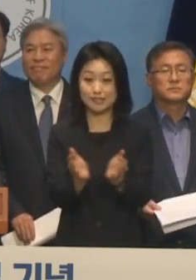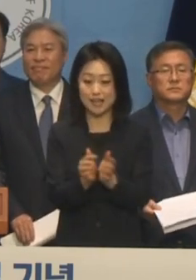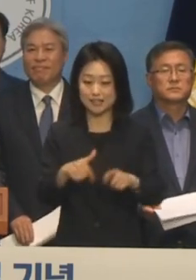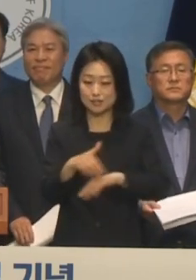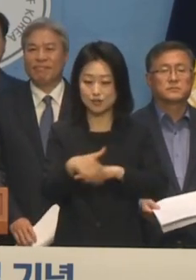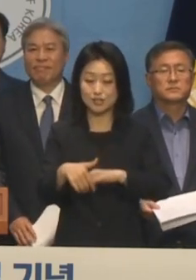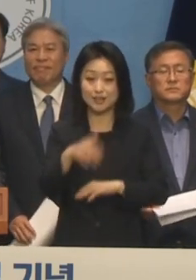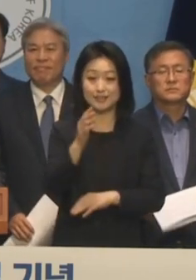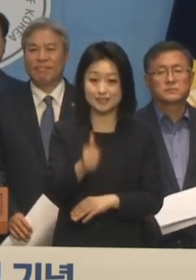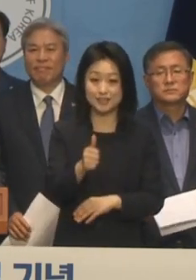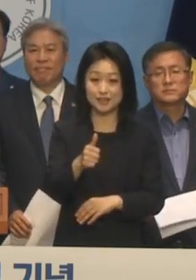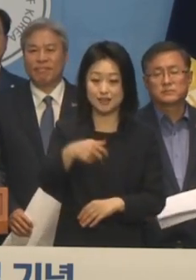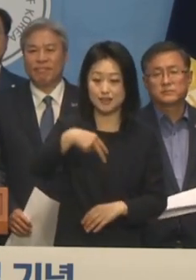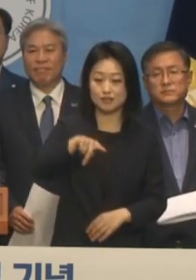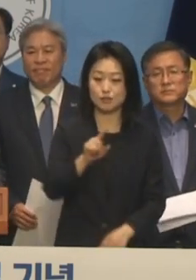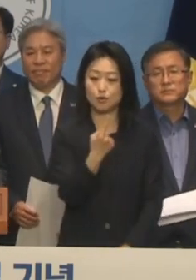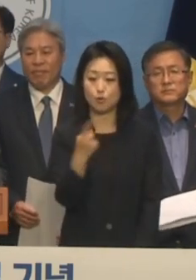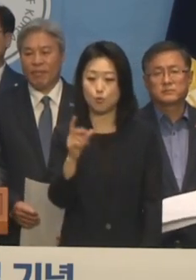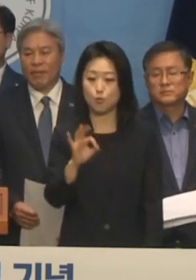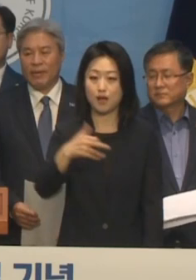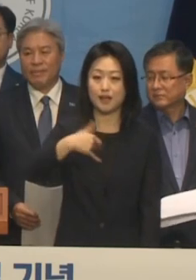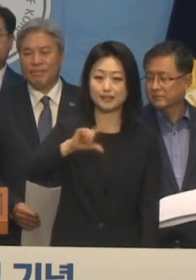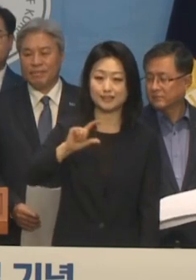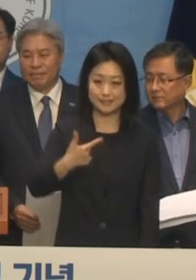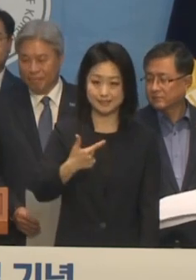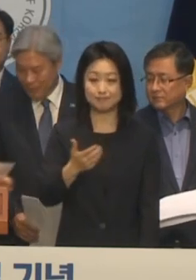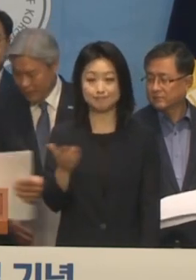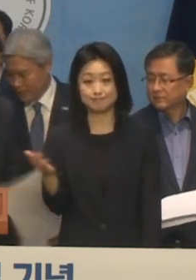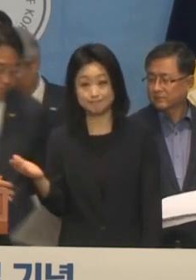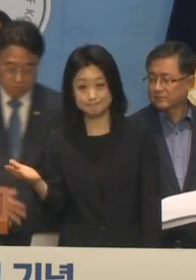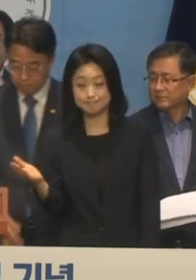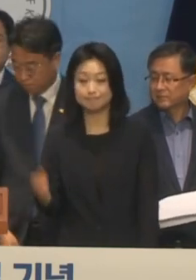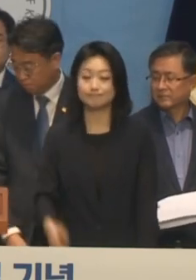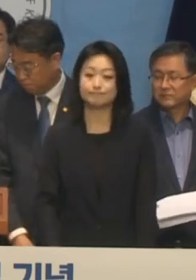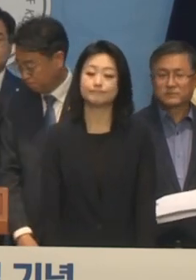의장을 맡고 계신 서황진 당선인 듣도록 하겠습니다.